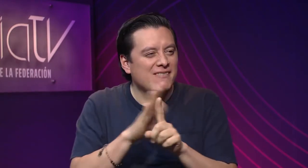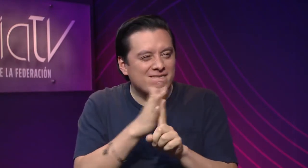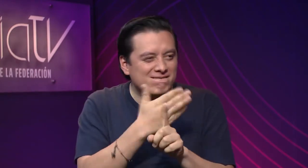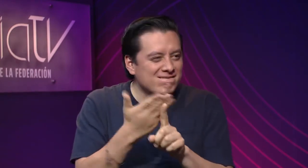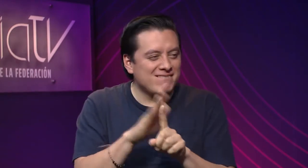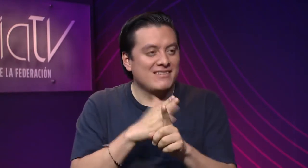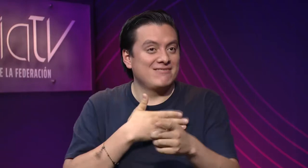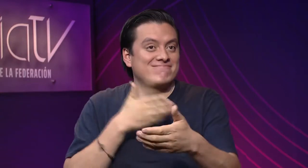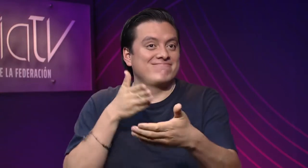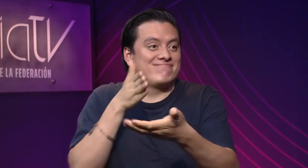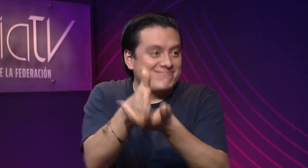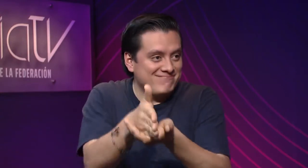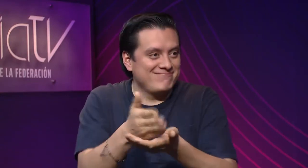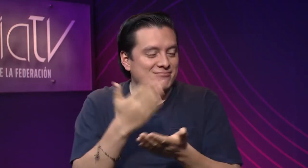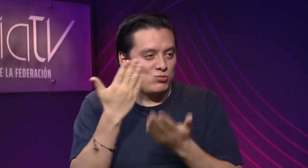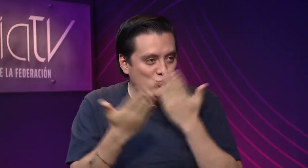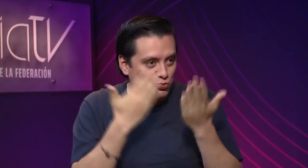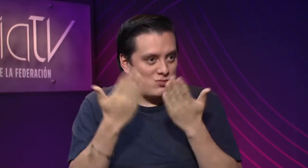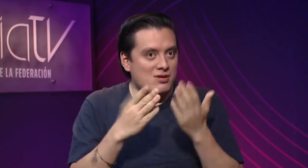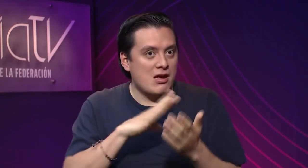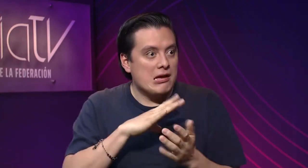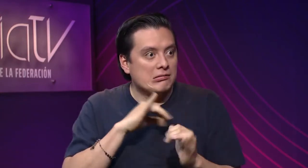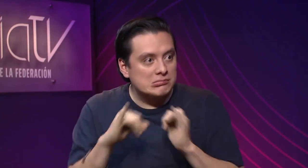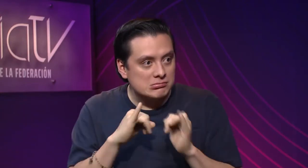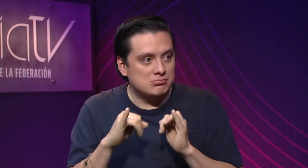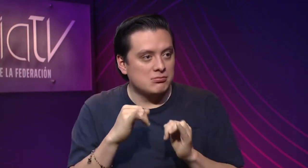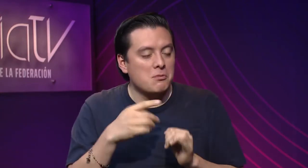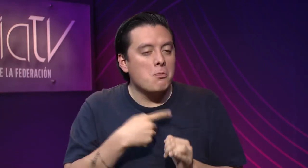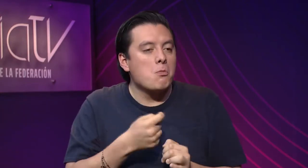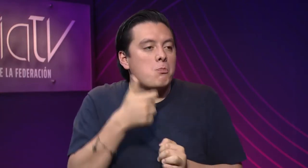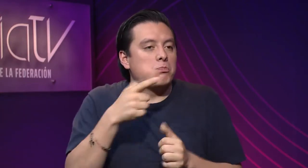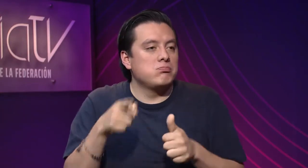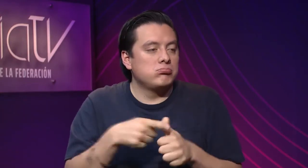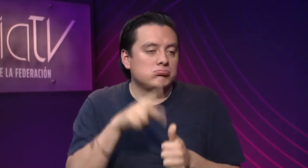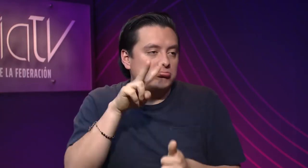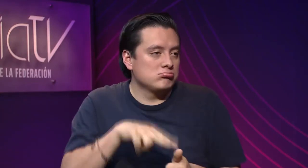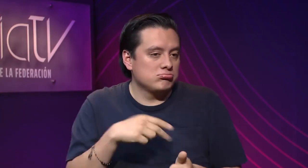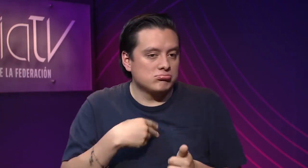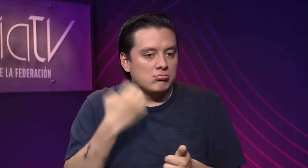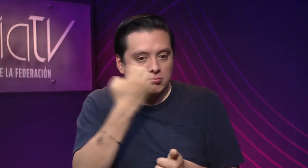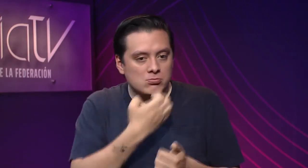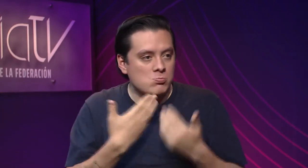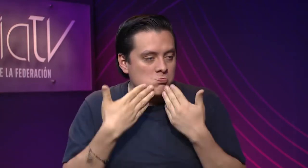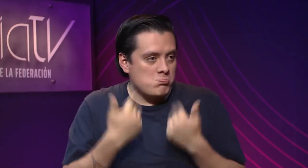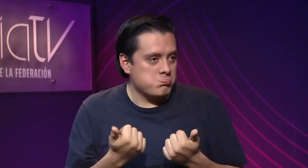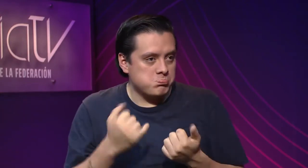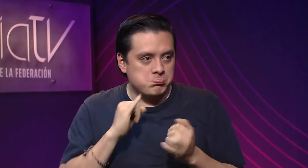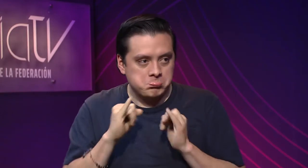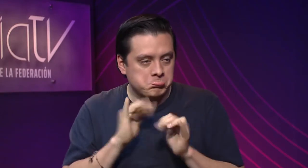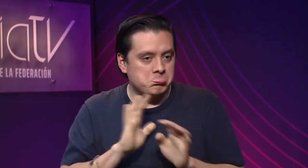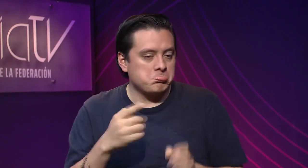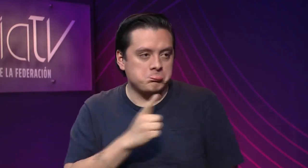maestría. Pues, a pesar de ello, decidí hacer el examen, decidí incorporarme para poder estudiar y,